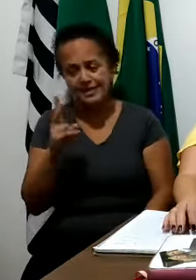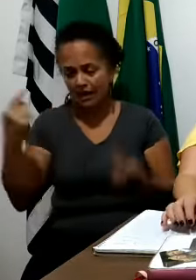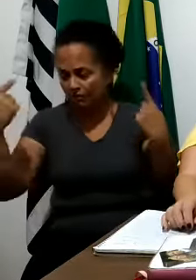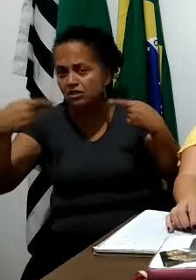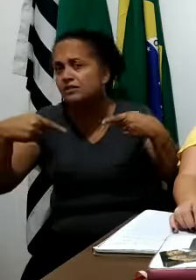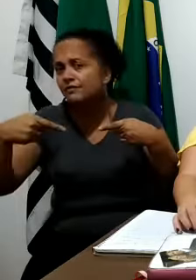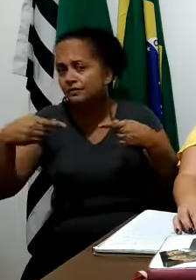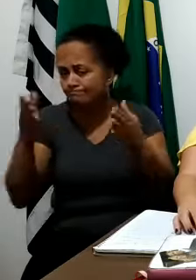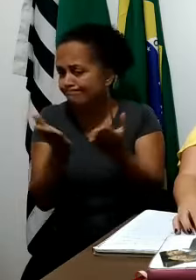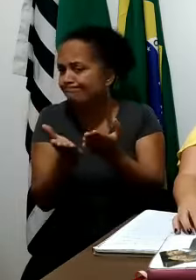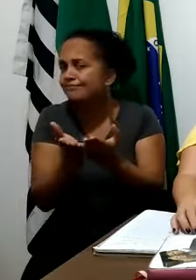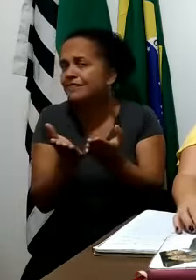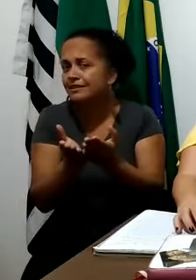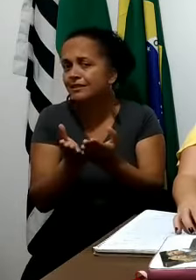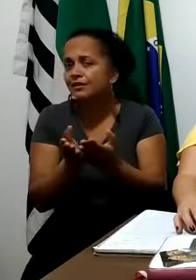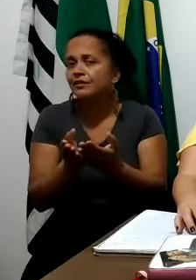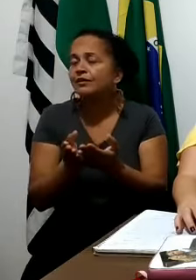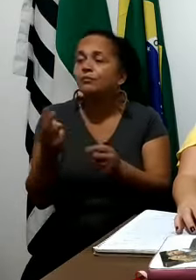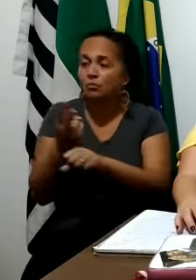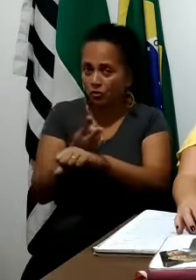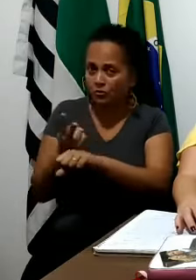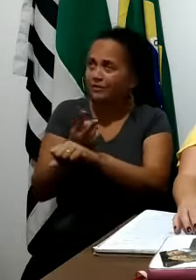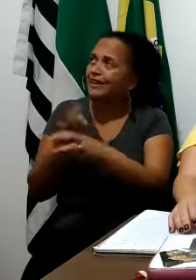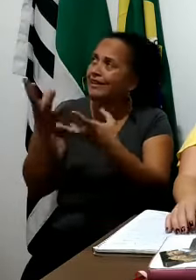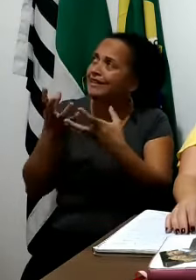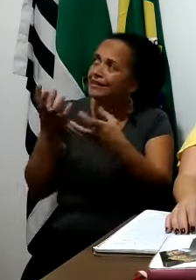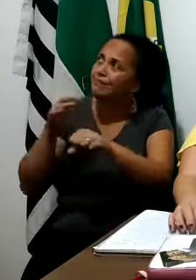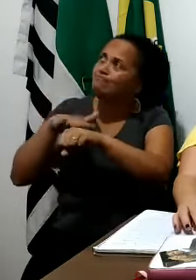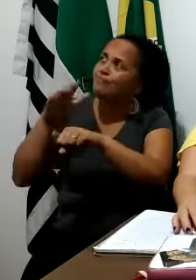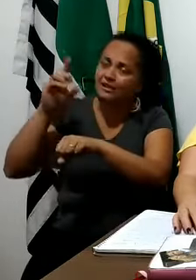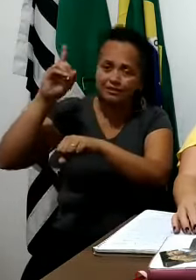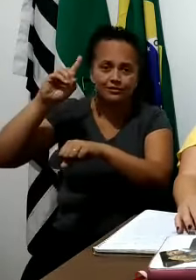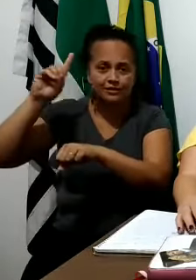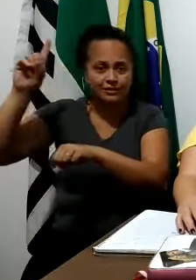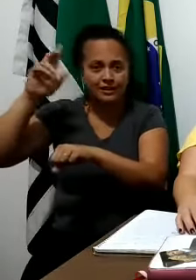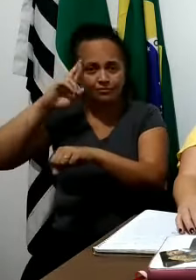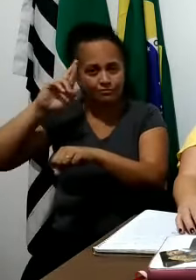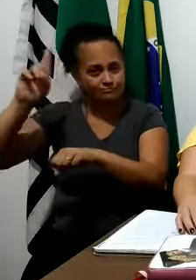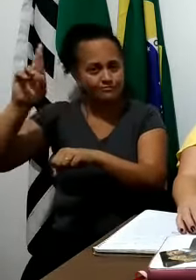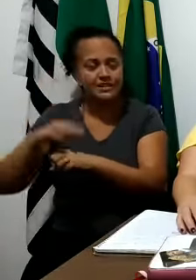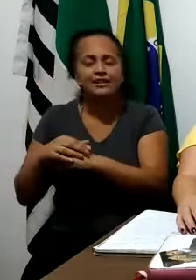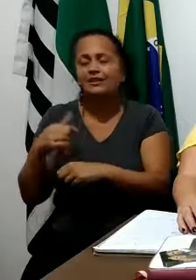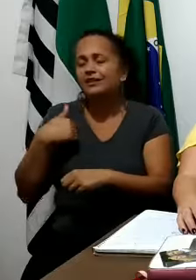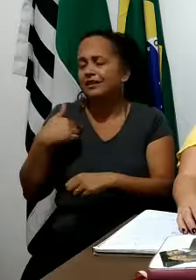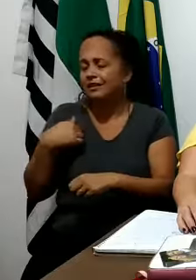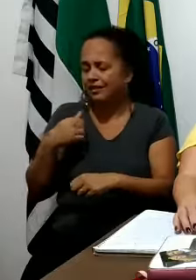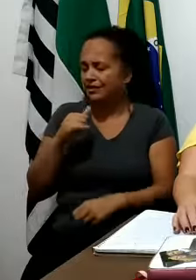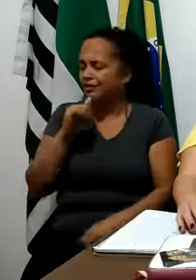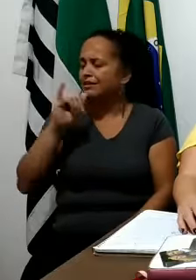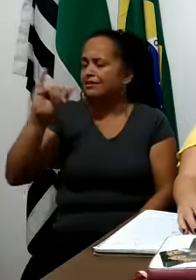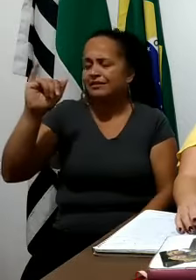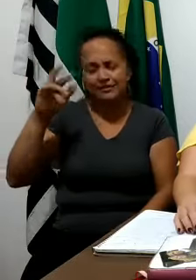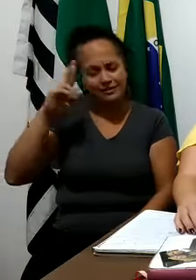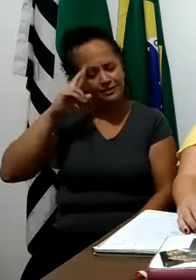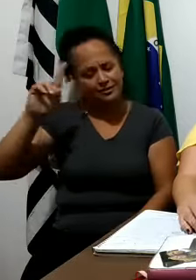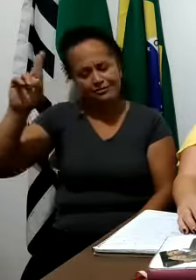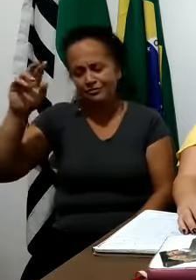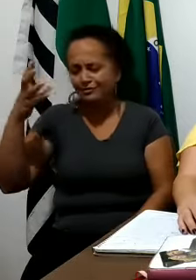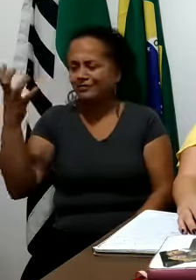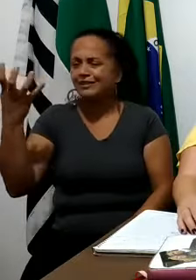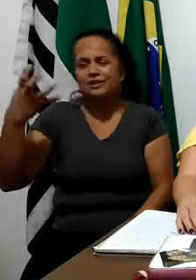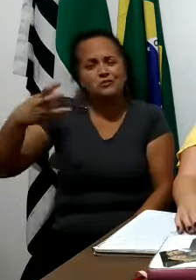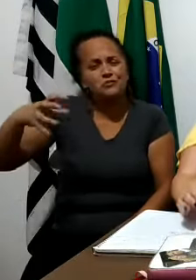e querer mais do Senhor, né? E eu falava, Senhor, eu não quero mais ficar nessa estagnação, eu quero crescer em Ti, né? E